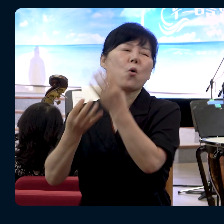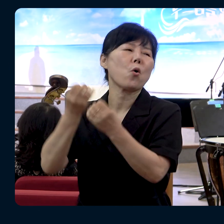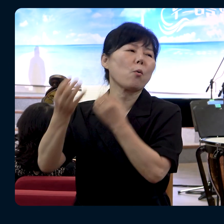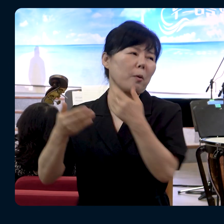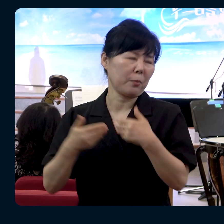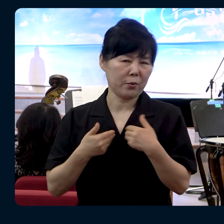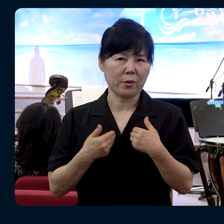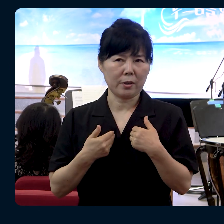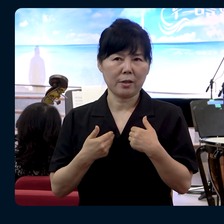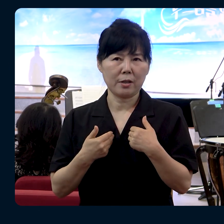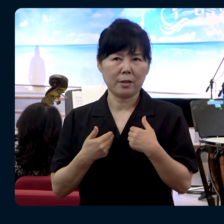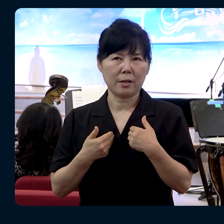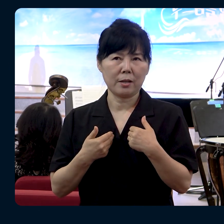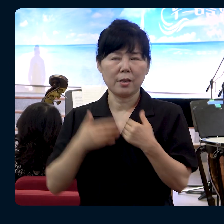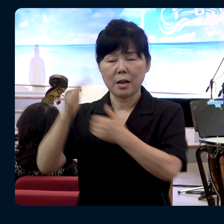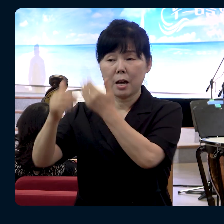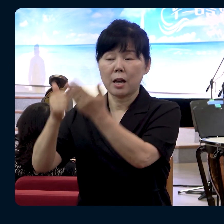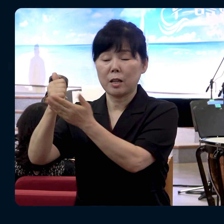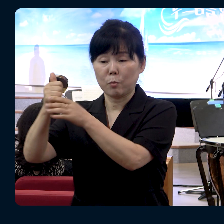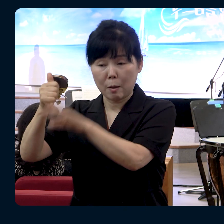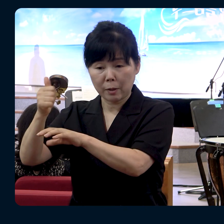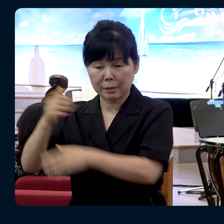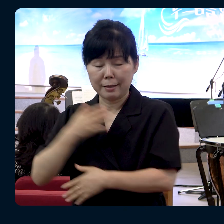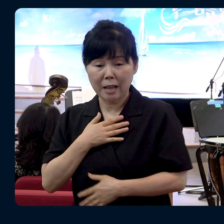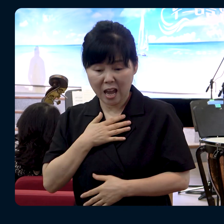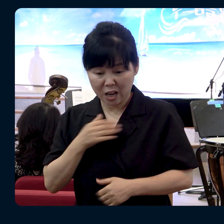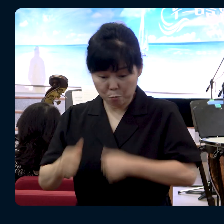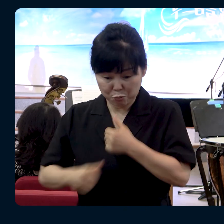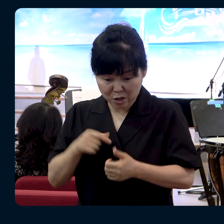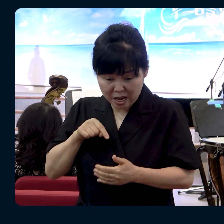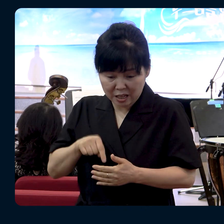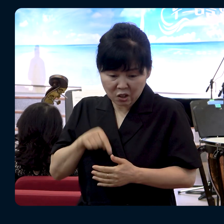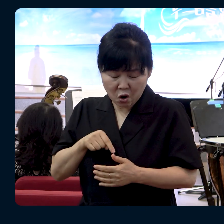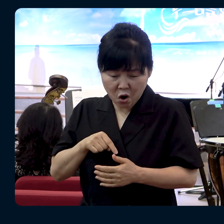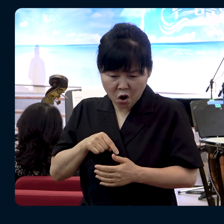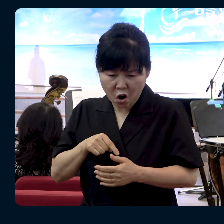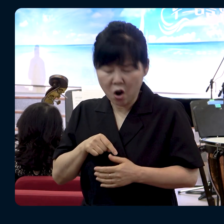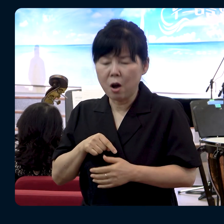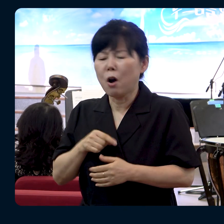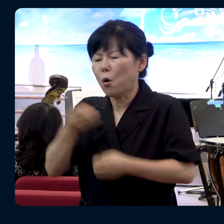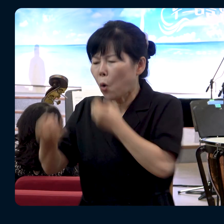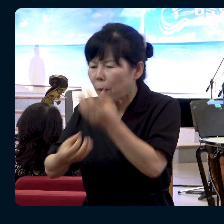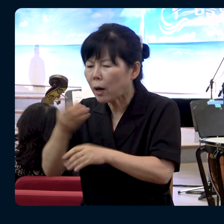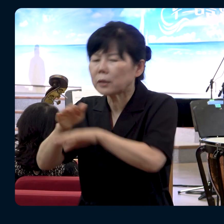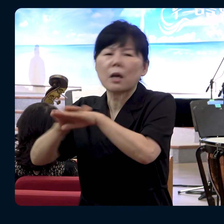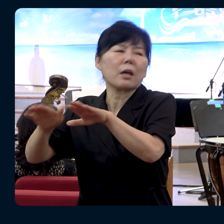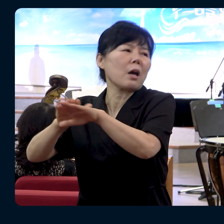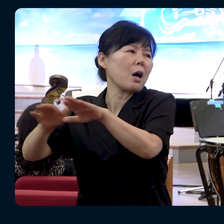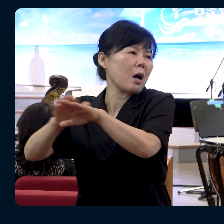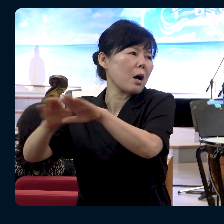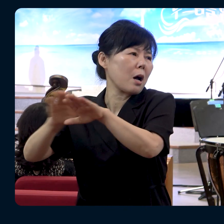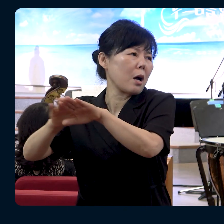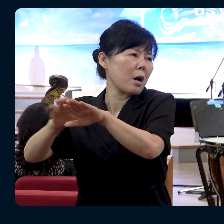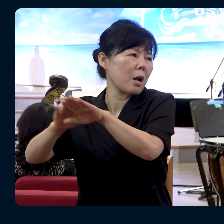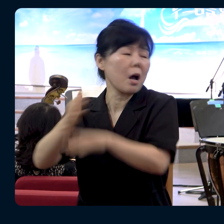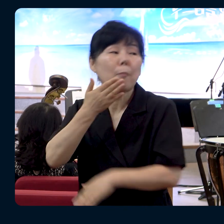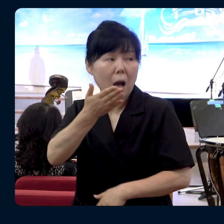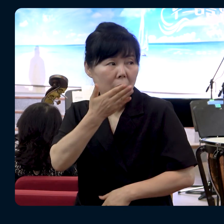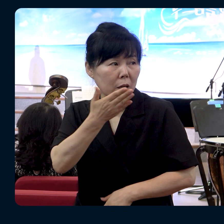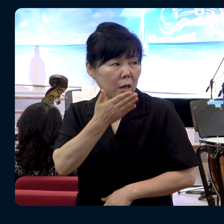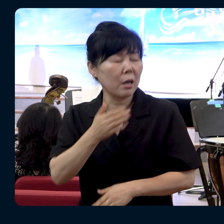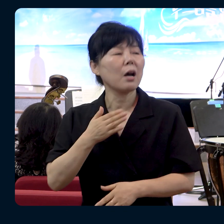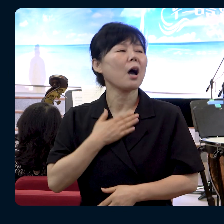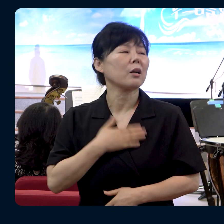된다라는, 그래서 하나님 앞에서 내 안의 분노의 문제를 내가 해결할 수 있다라는 것들을 말씀드리고 싶습니다. 그리고